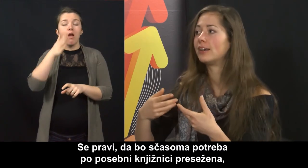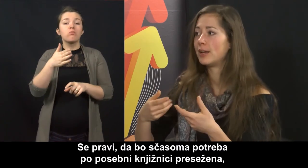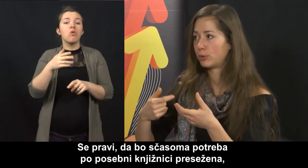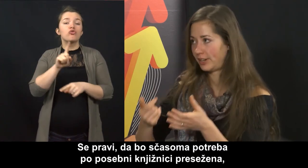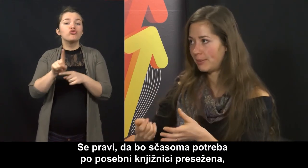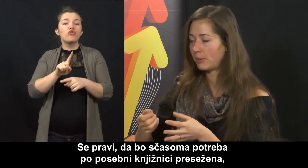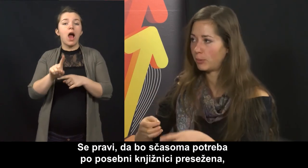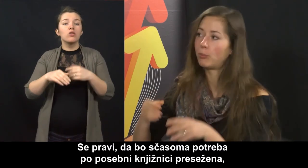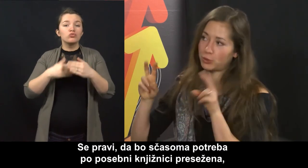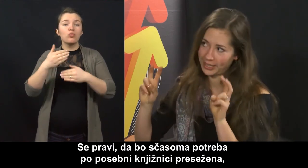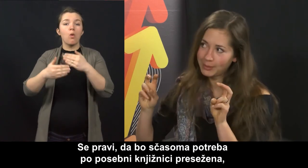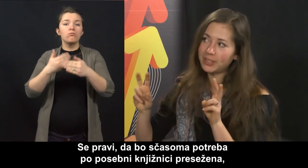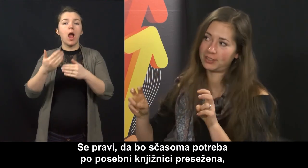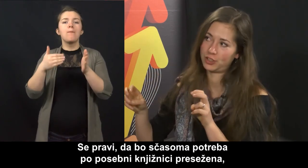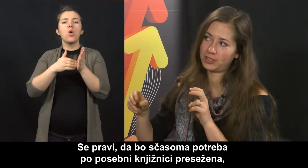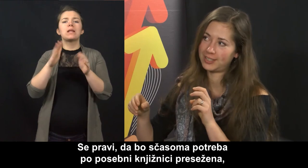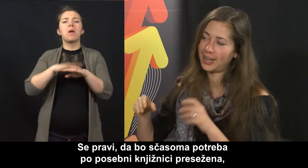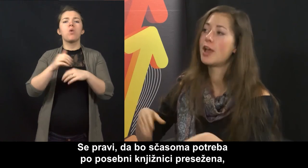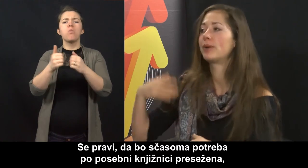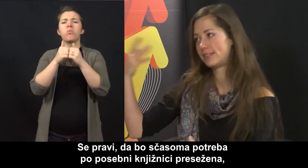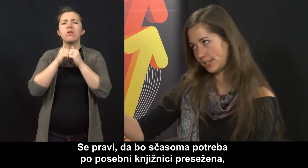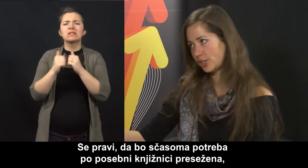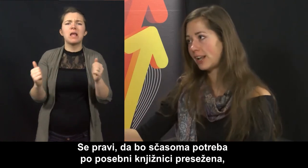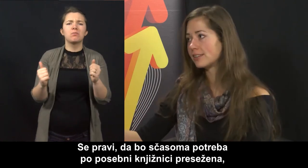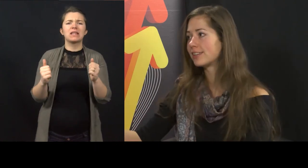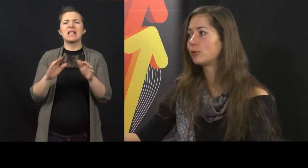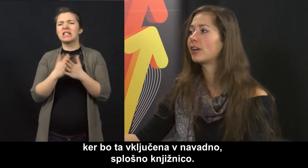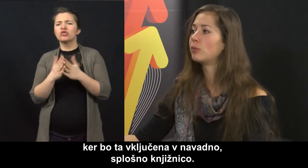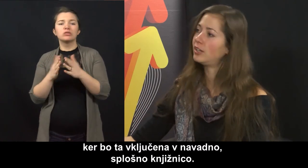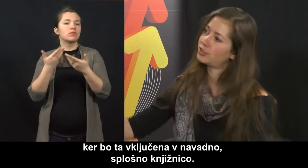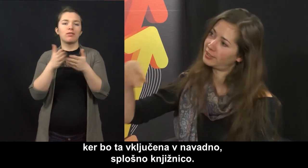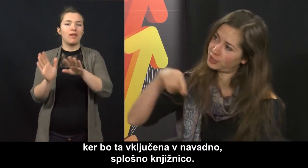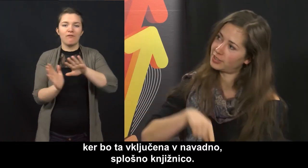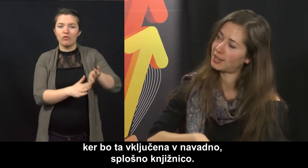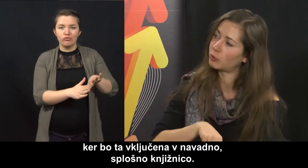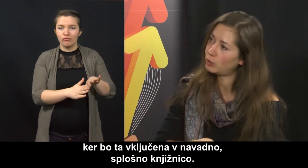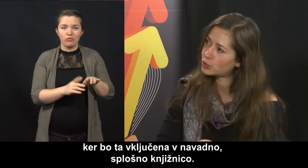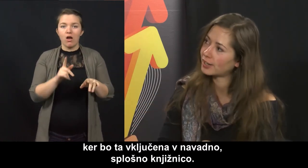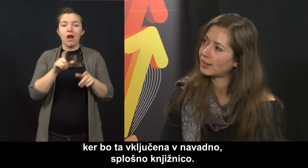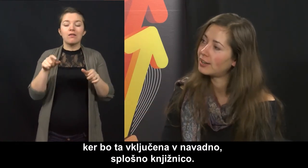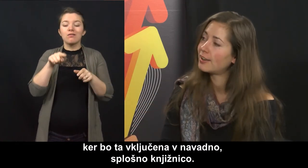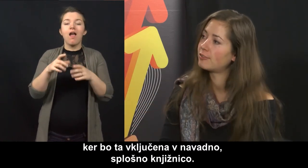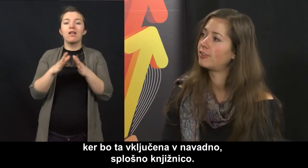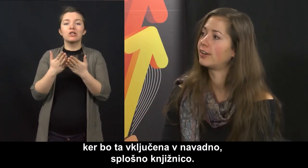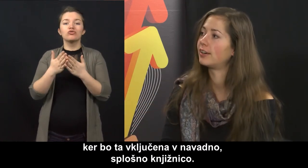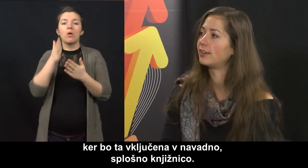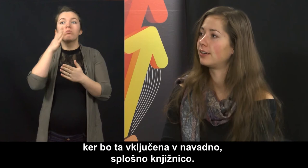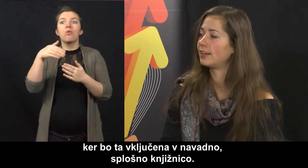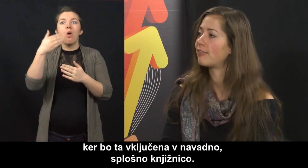sčasoma potreba po posebni knjižnici presežena zato, ker bo knjižnica vključena